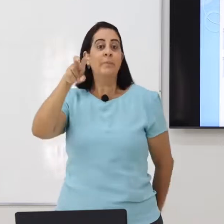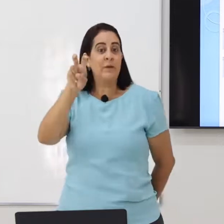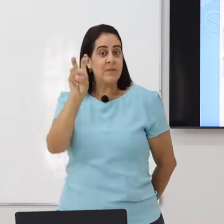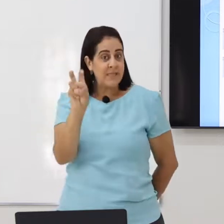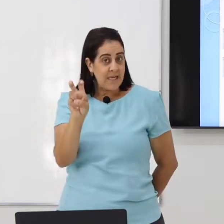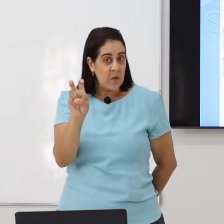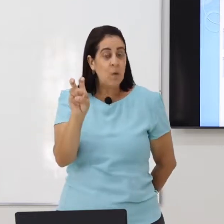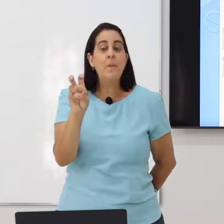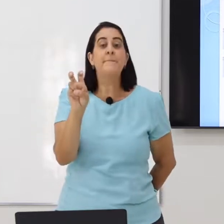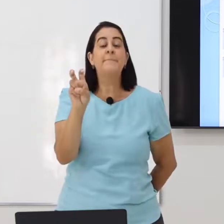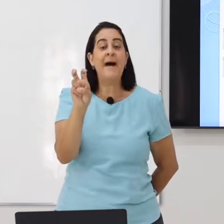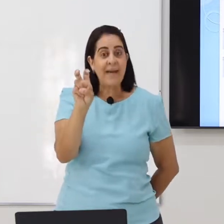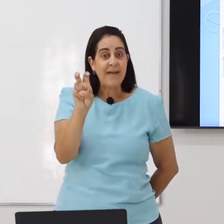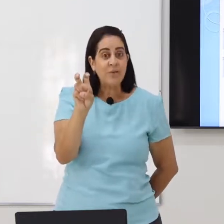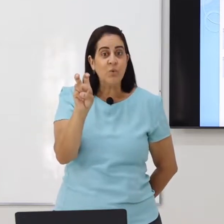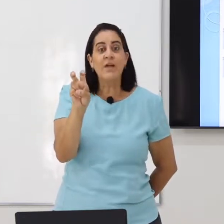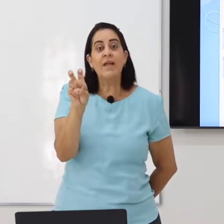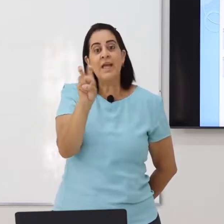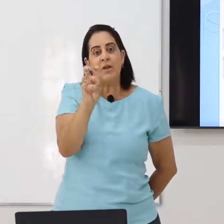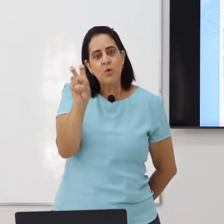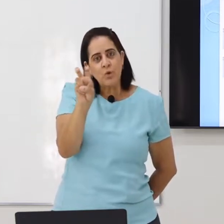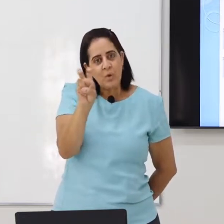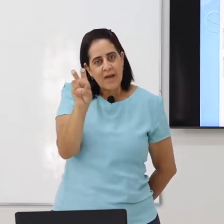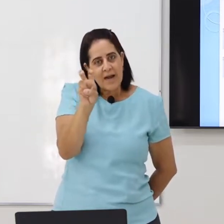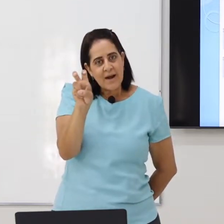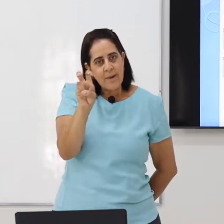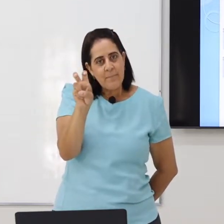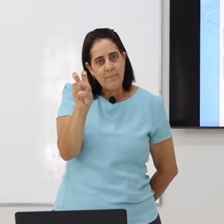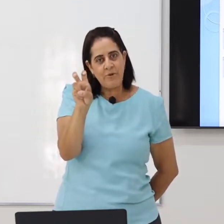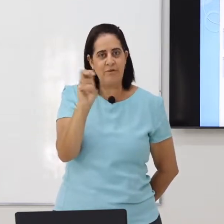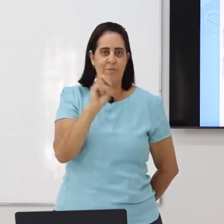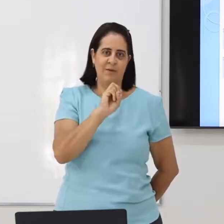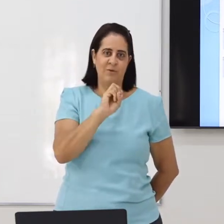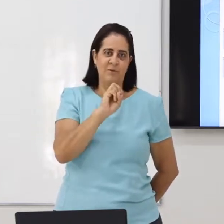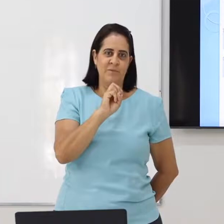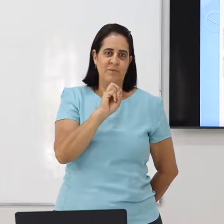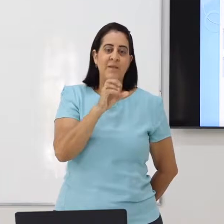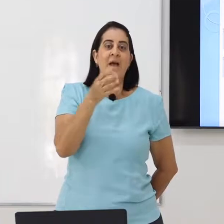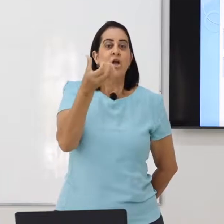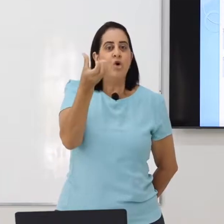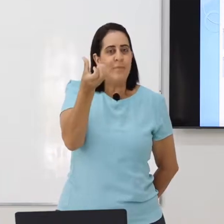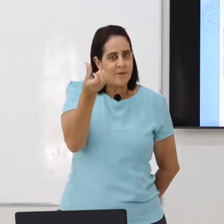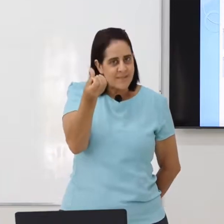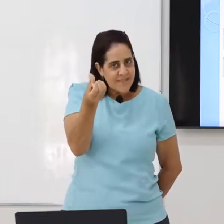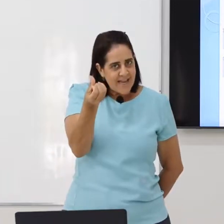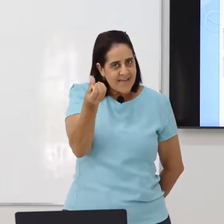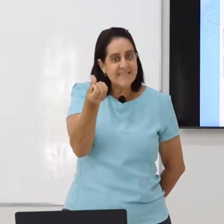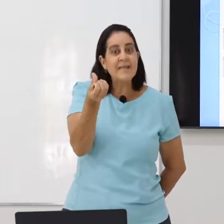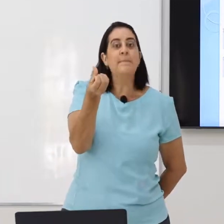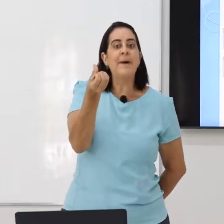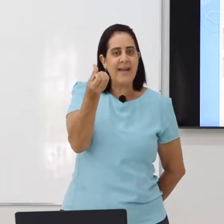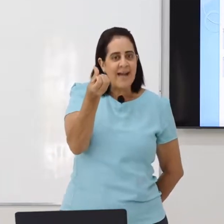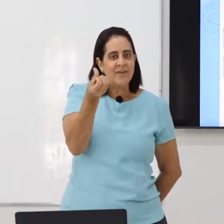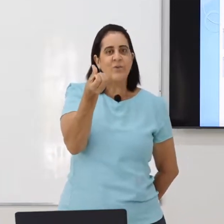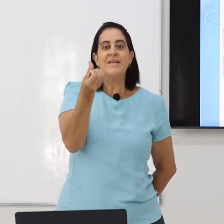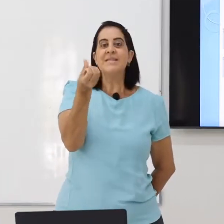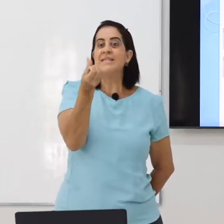Número 5, parado. Quinto lugar, movimento. Número 6, parado.